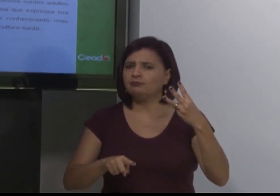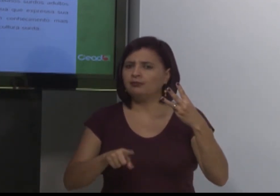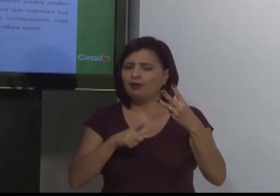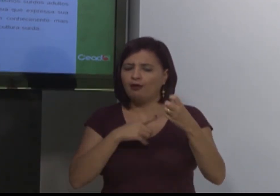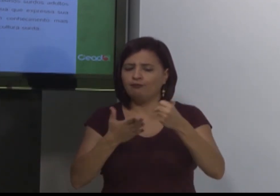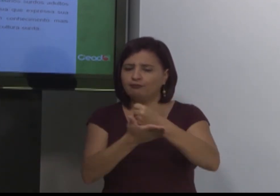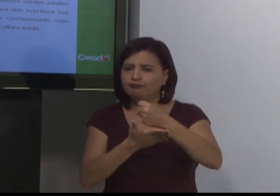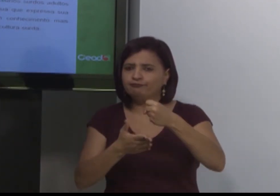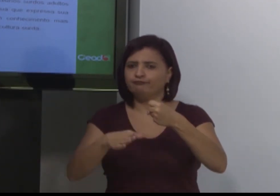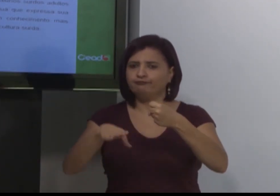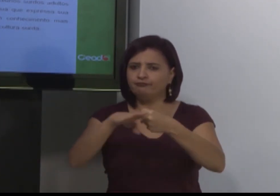avançado?